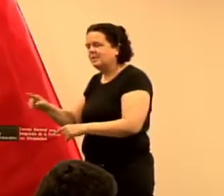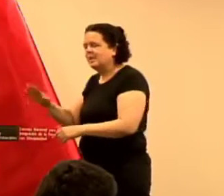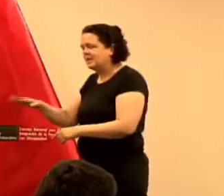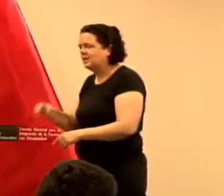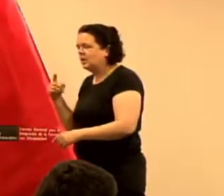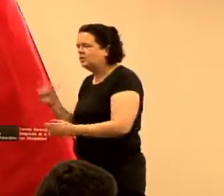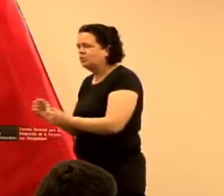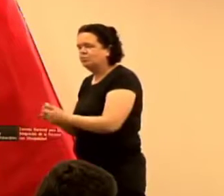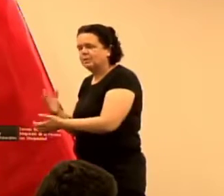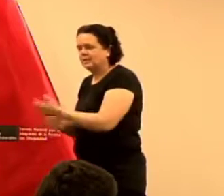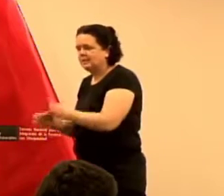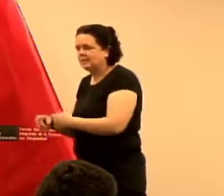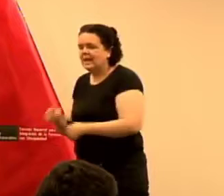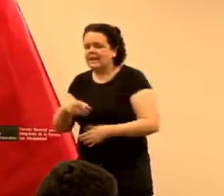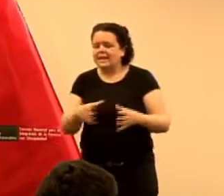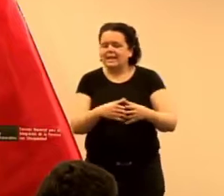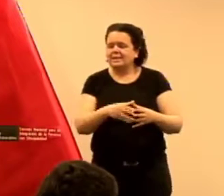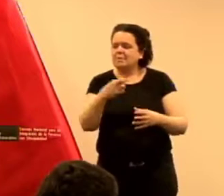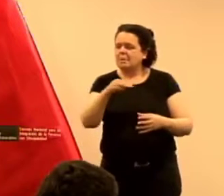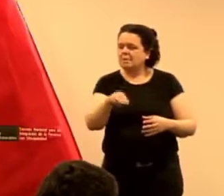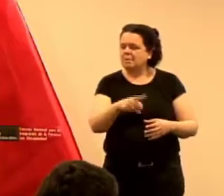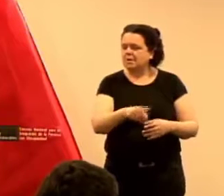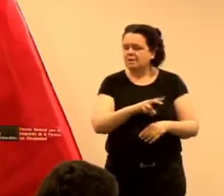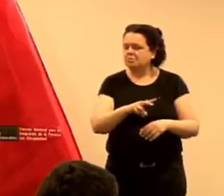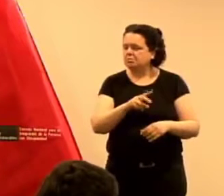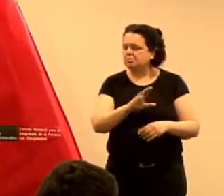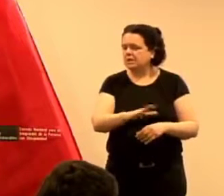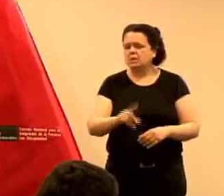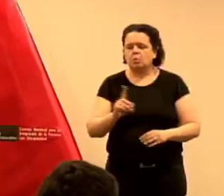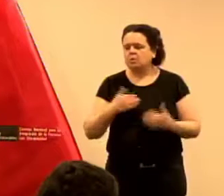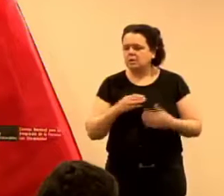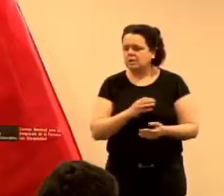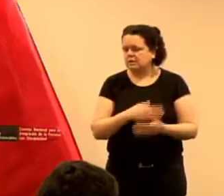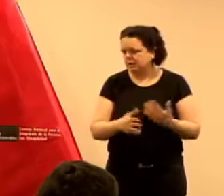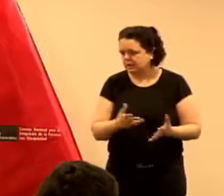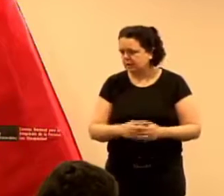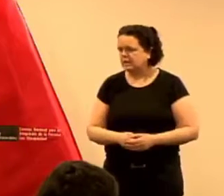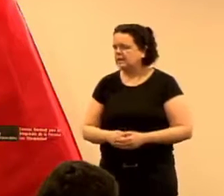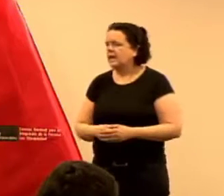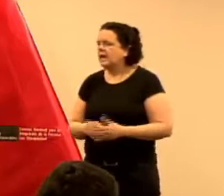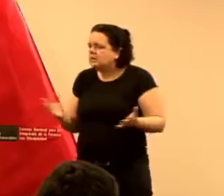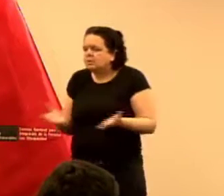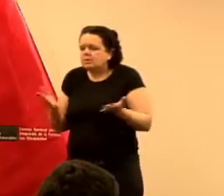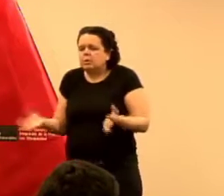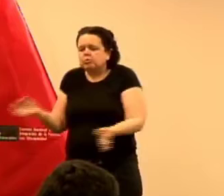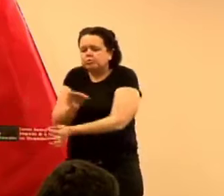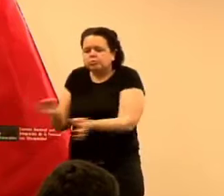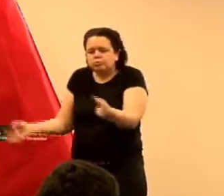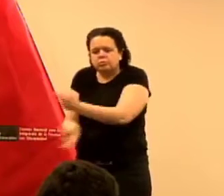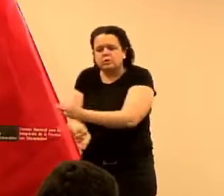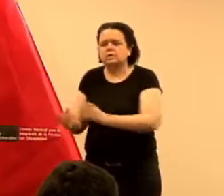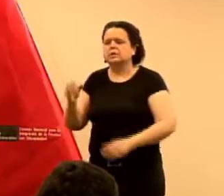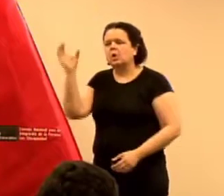también. La formación docente específica en educación inclusiva y la promoción de intercambios de